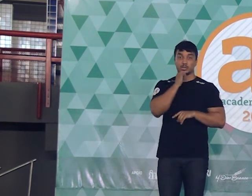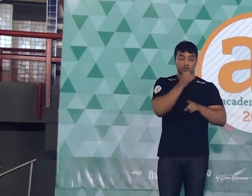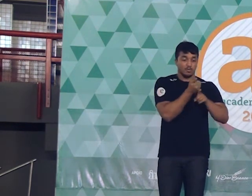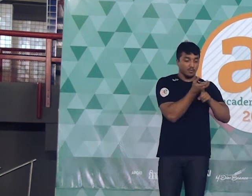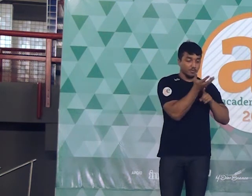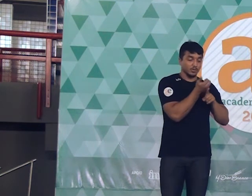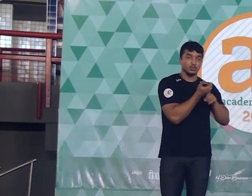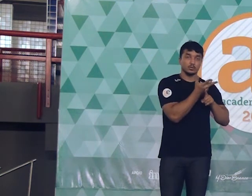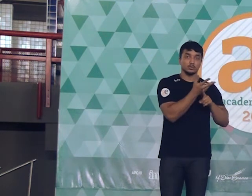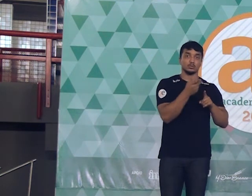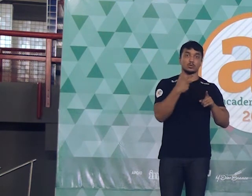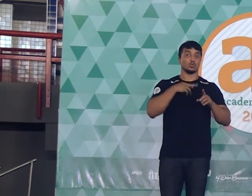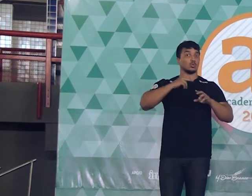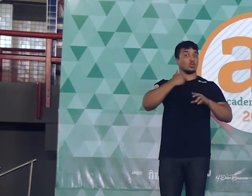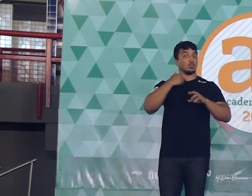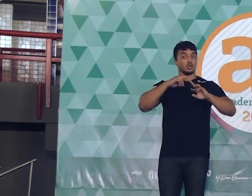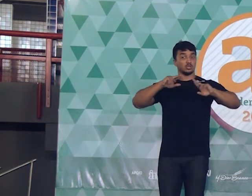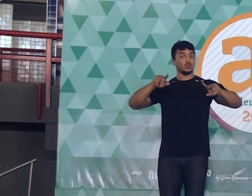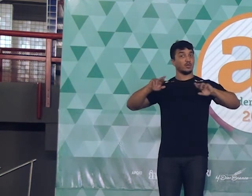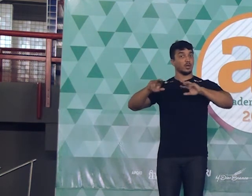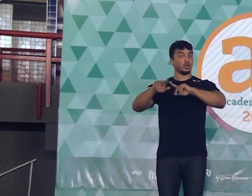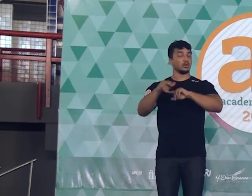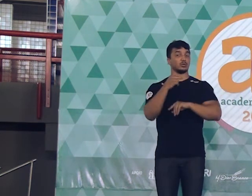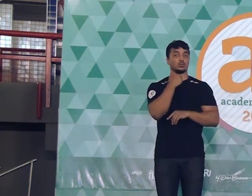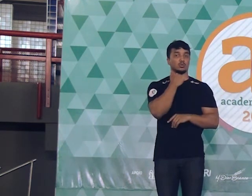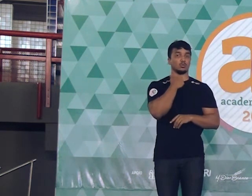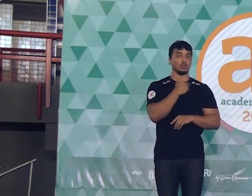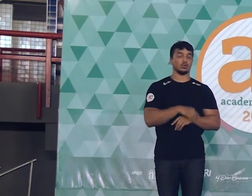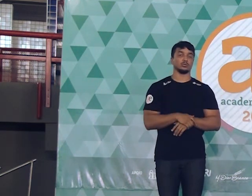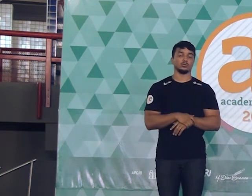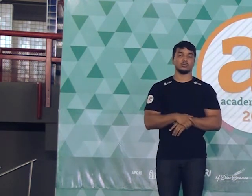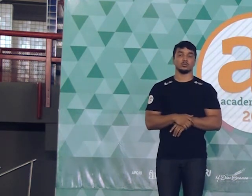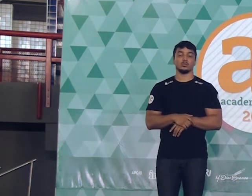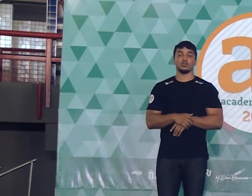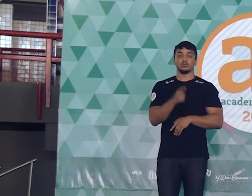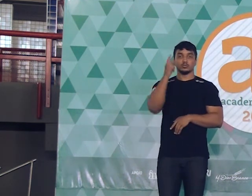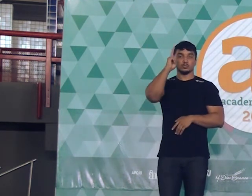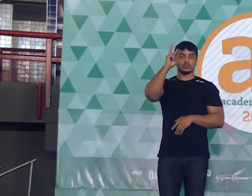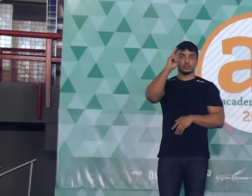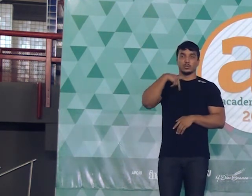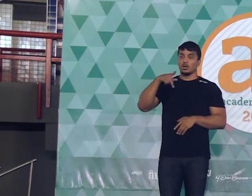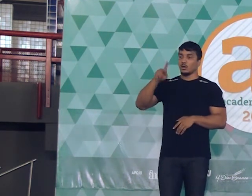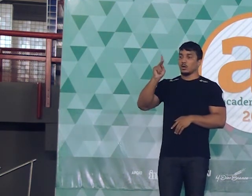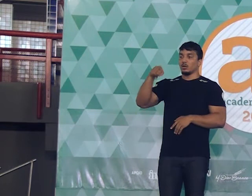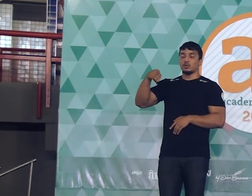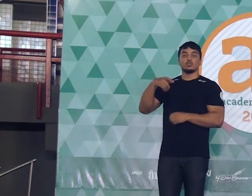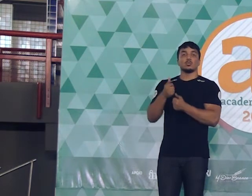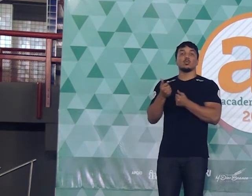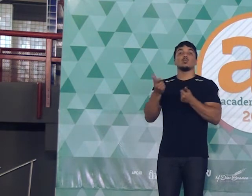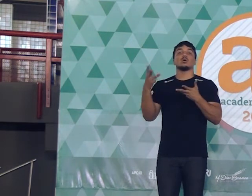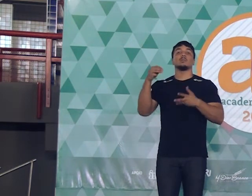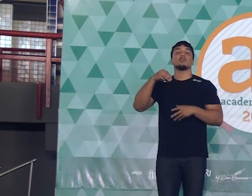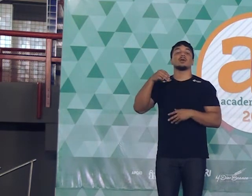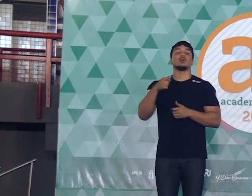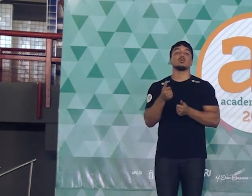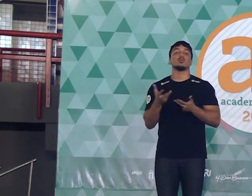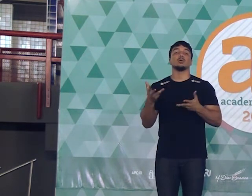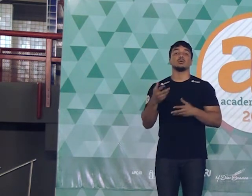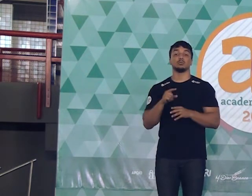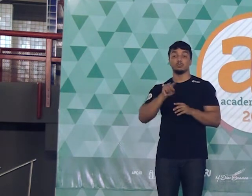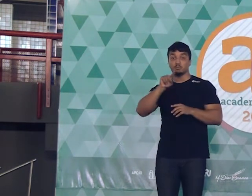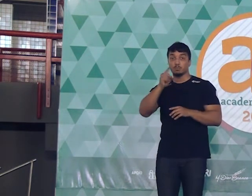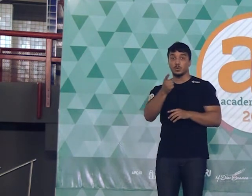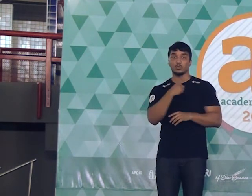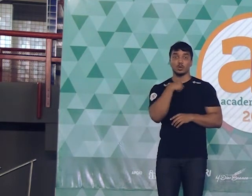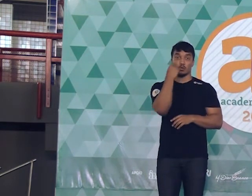física com unidades diferentes. Você vai lembrar para a gente que cada quilômetro tem 1000 metros. e